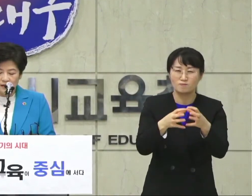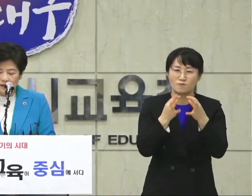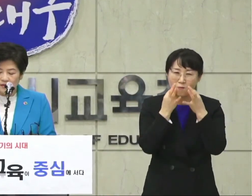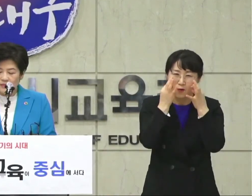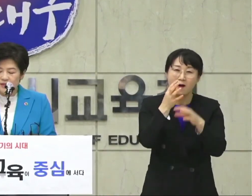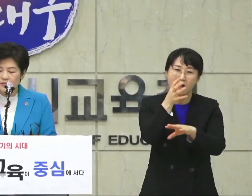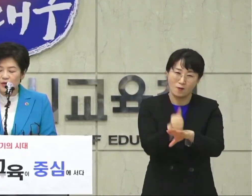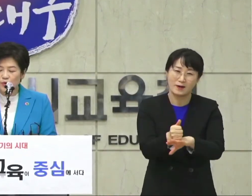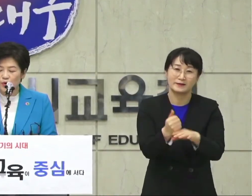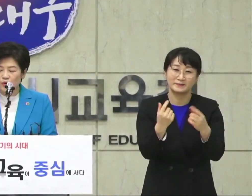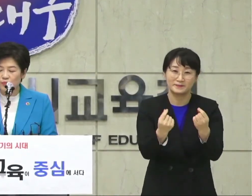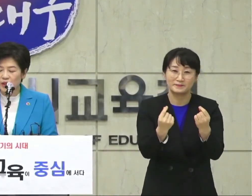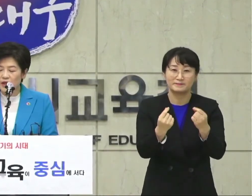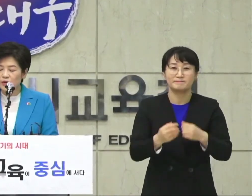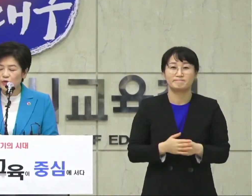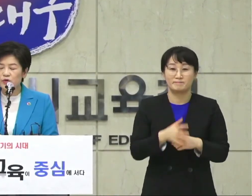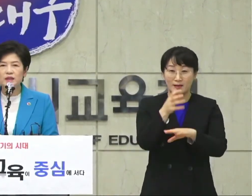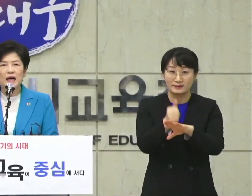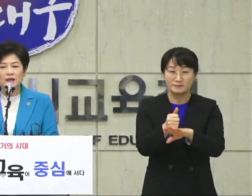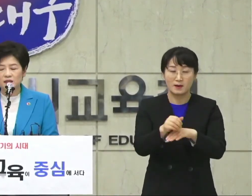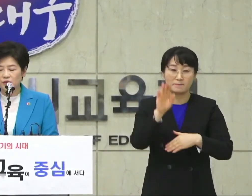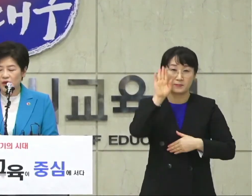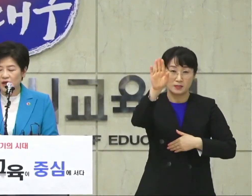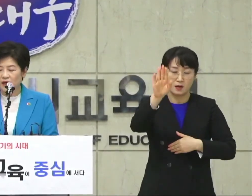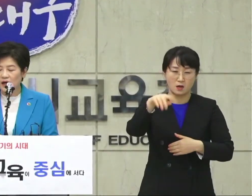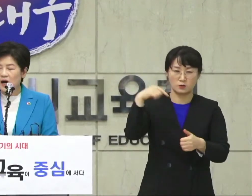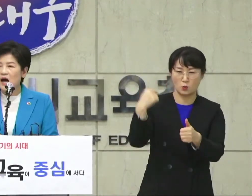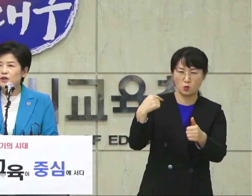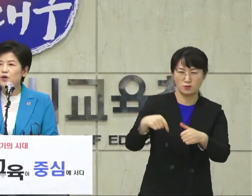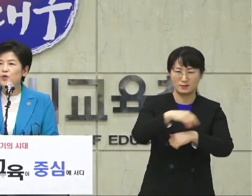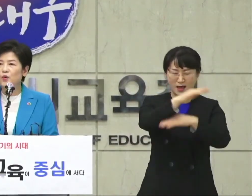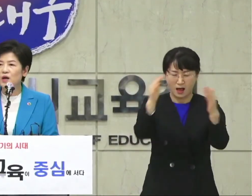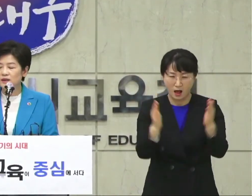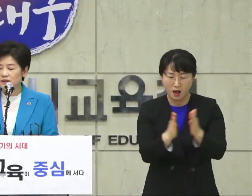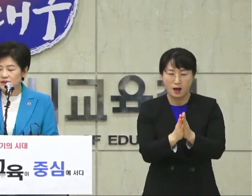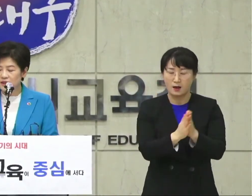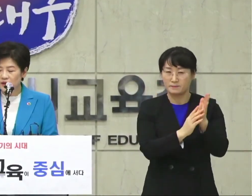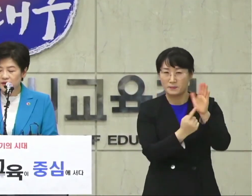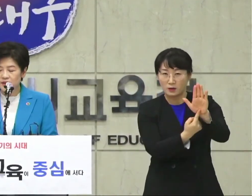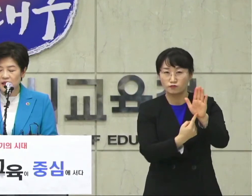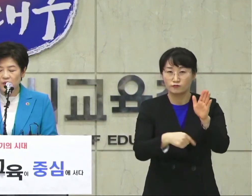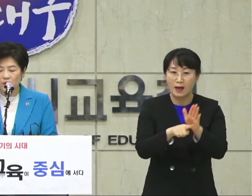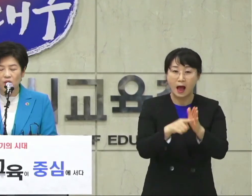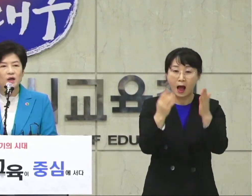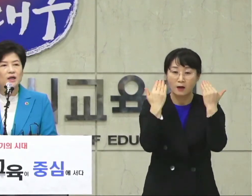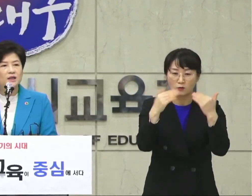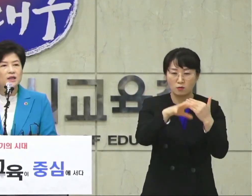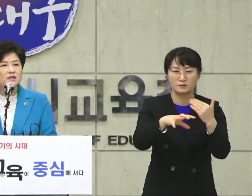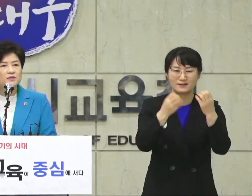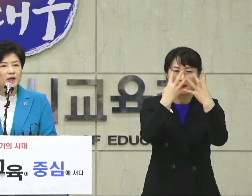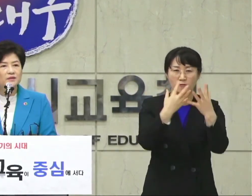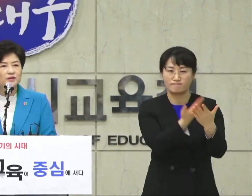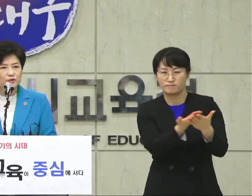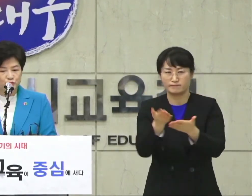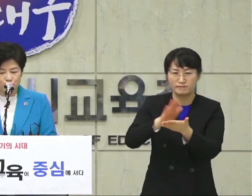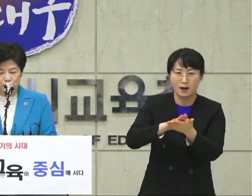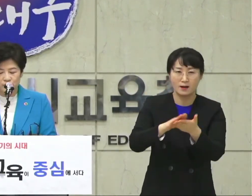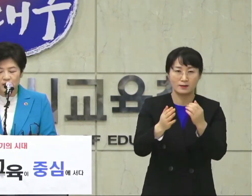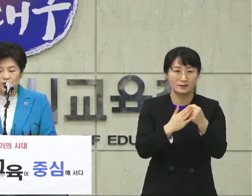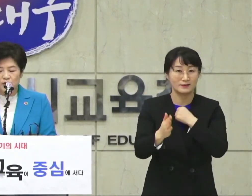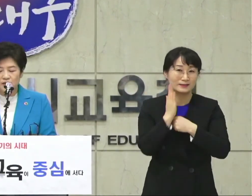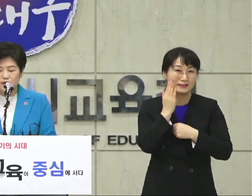결과입니다. 마지막으로 미래 교육을 담기 위해 학교 공간을 혁신하고 그린